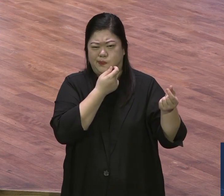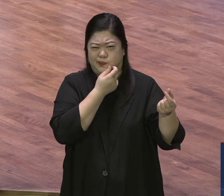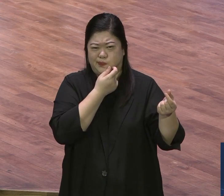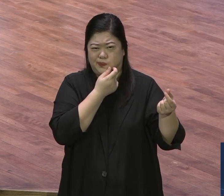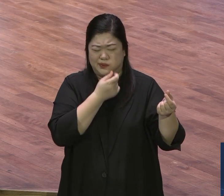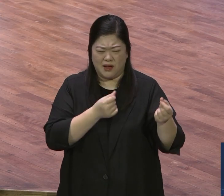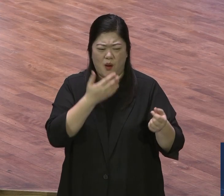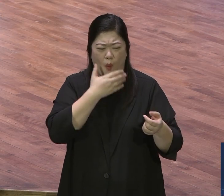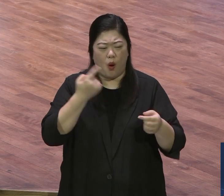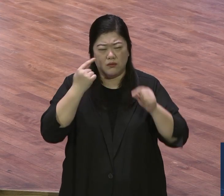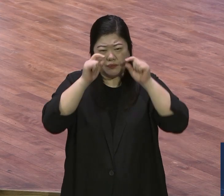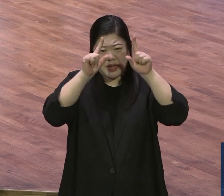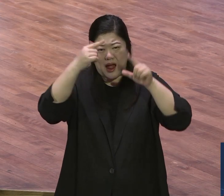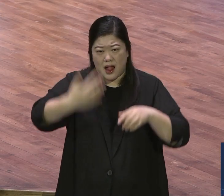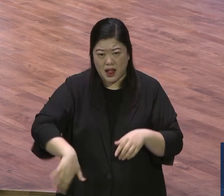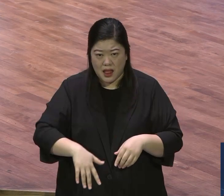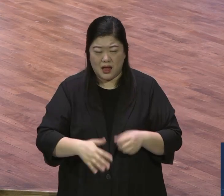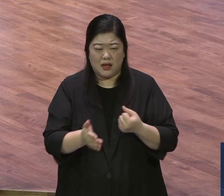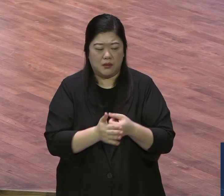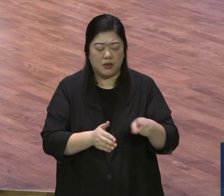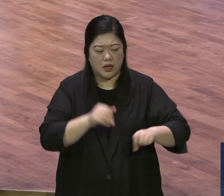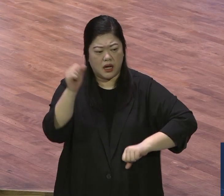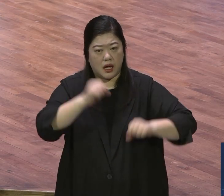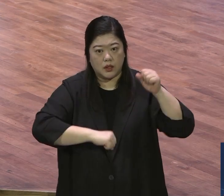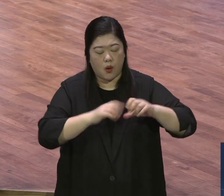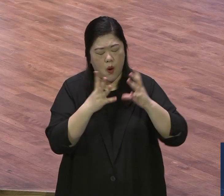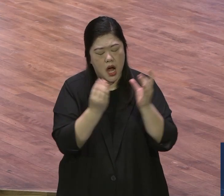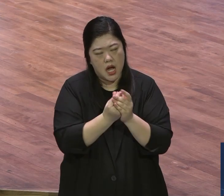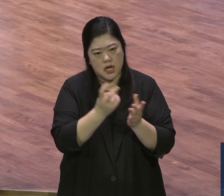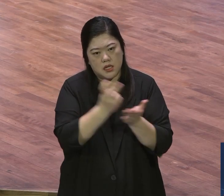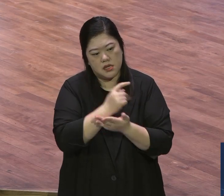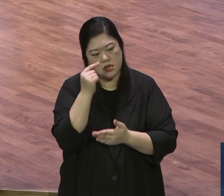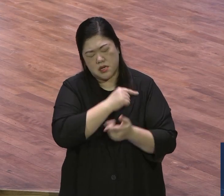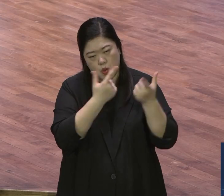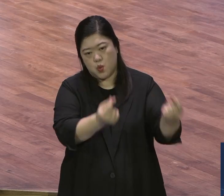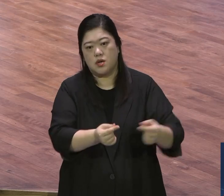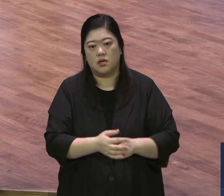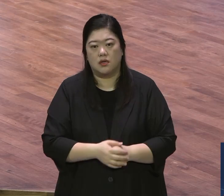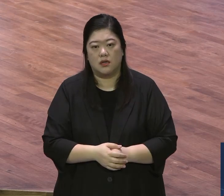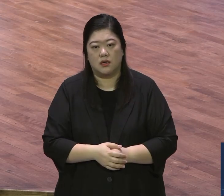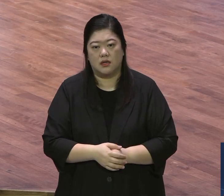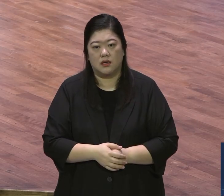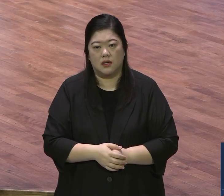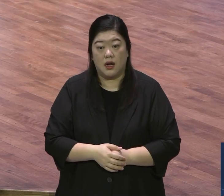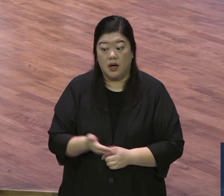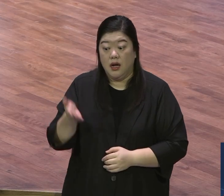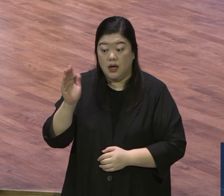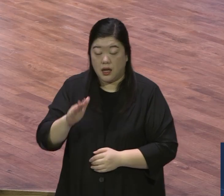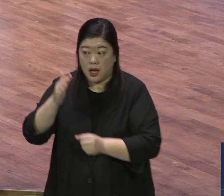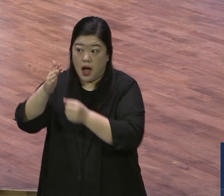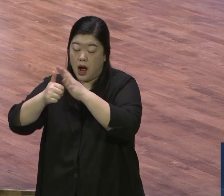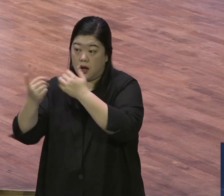이 사람이 영적인지 분별이 있는지 방향 잡았는지 무슨 비전인지 다 보여요.